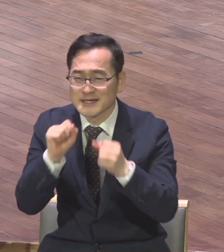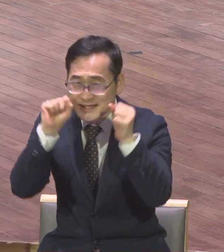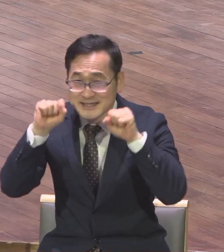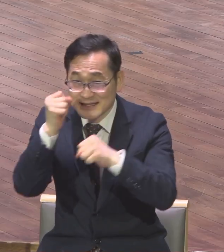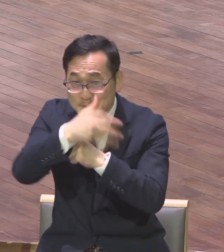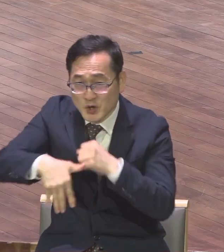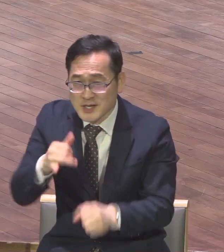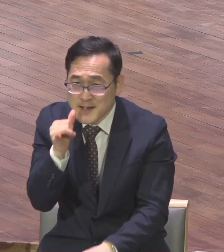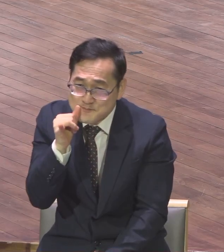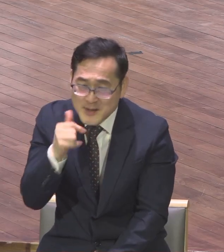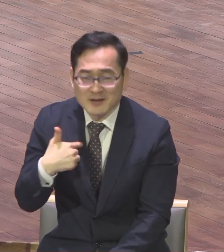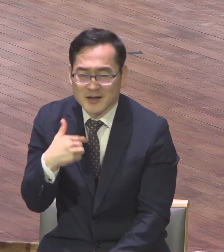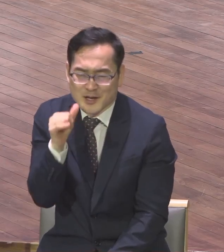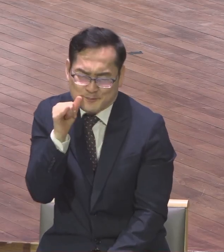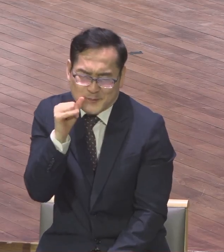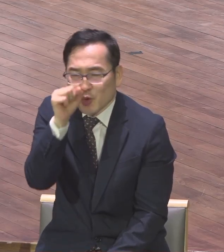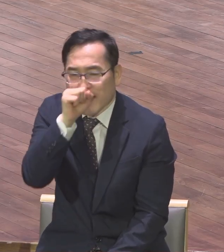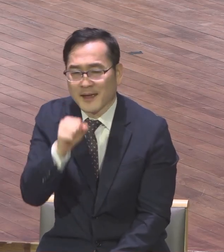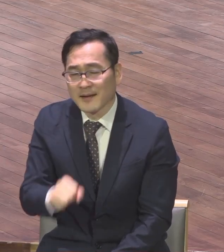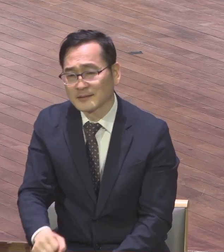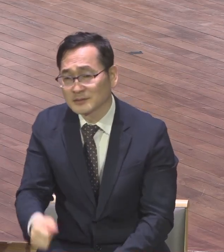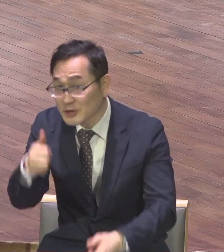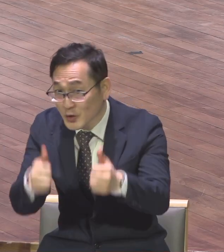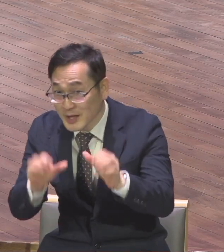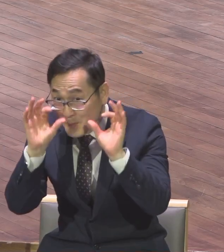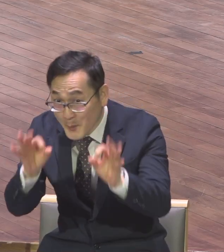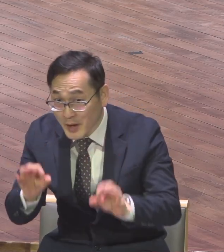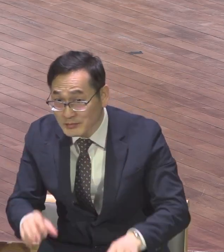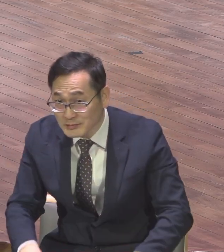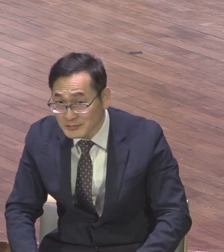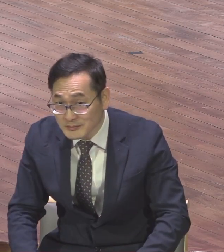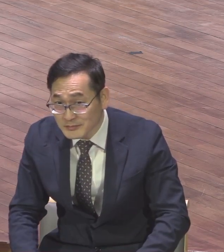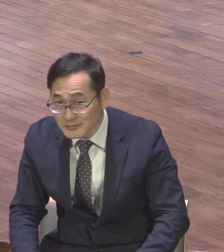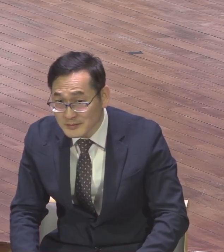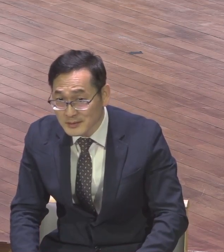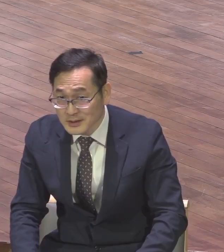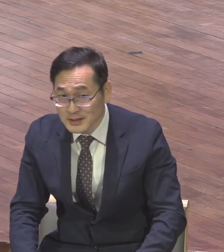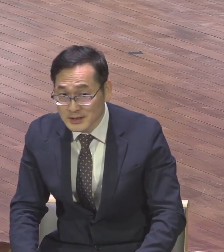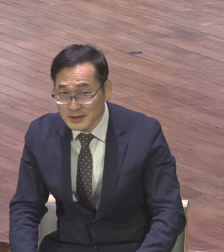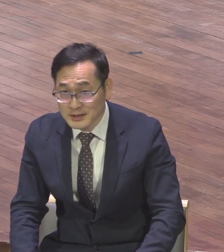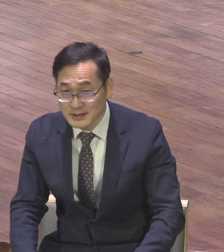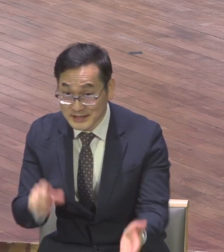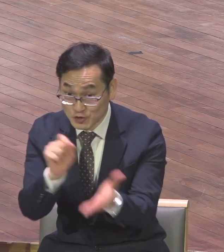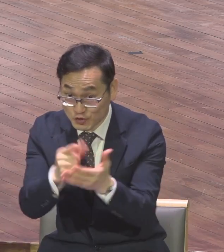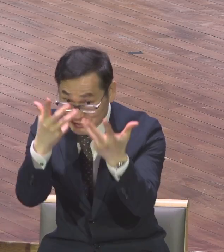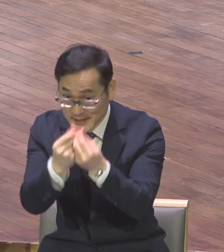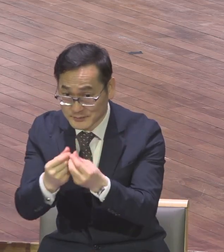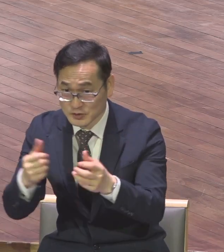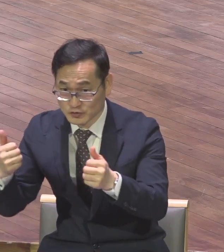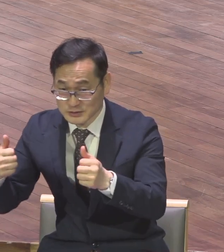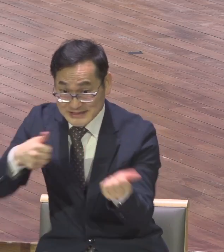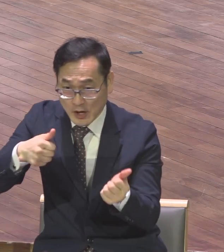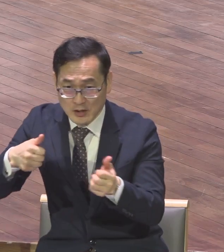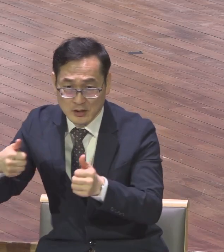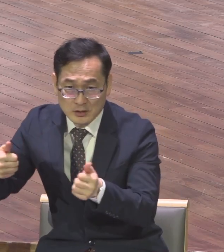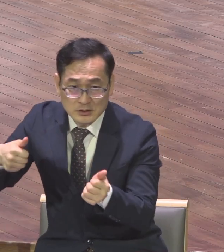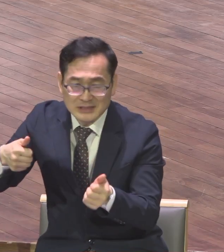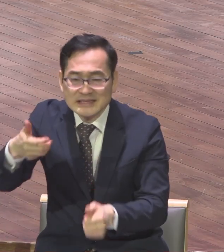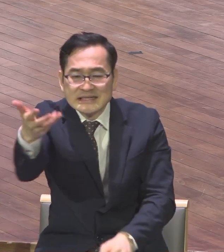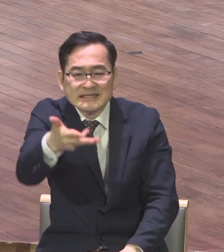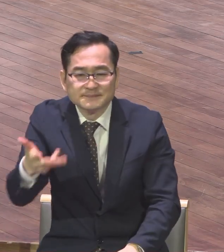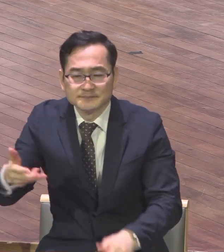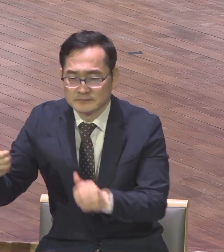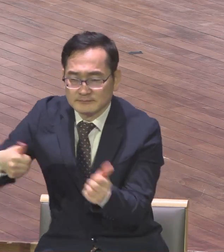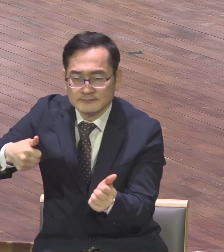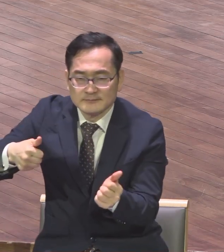해요. 하는데 이 운동이 보면요, 경기를 보면요, 이기고 있는 팀은 그